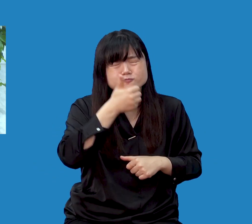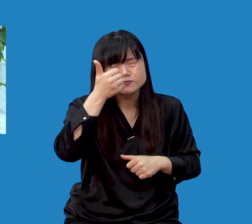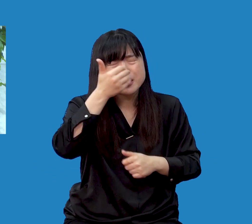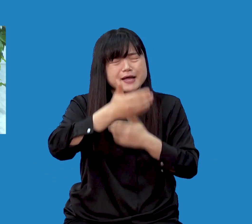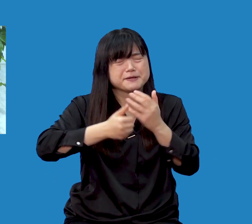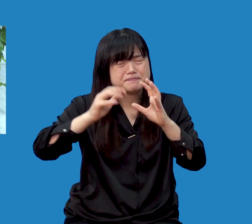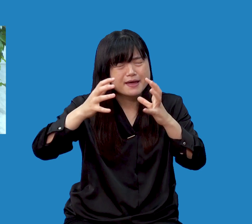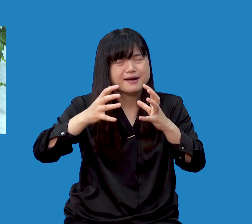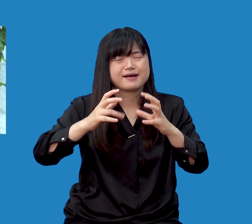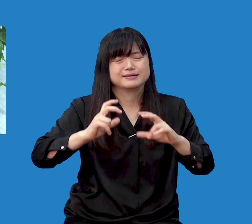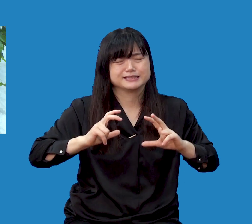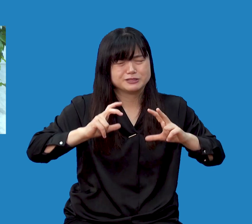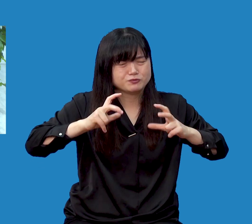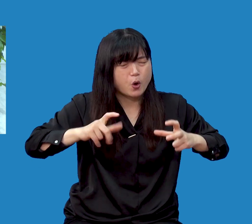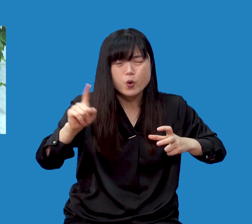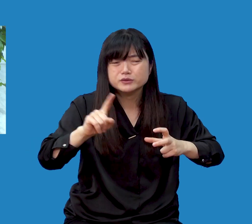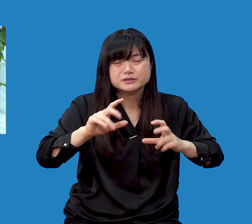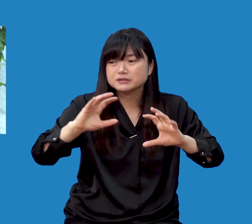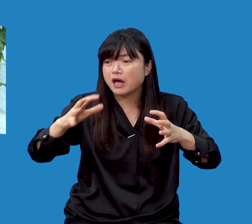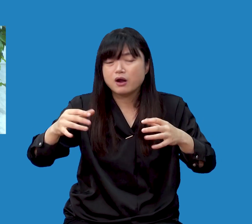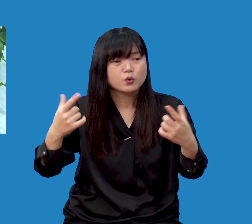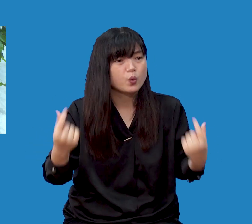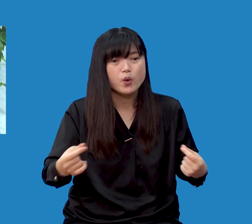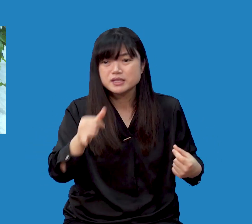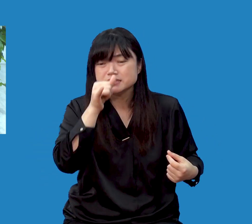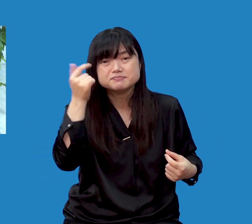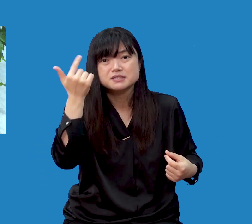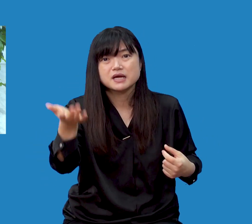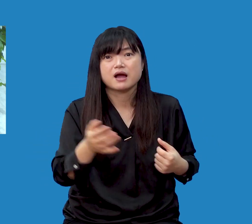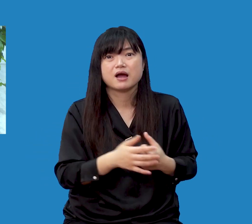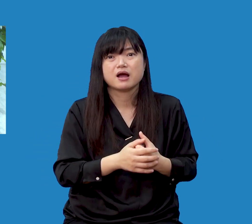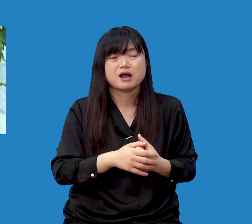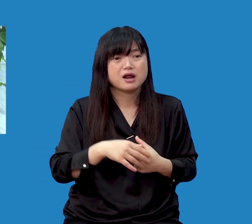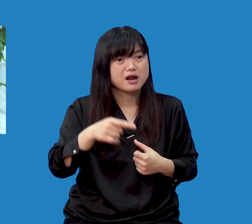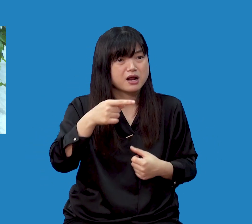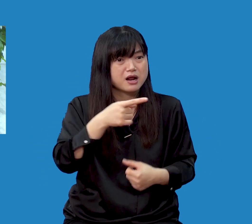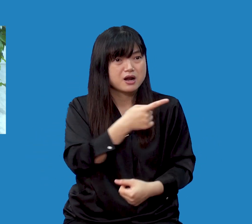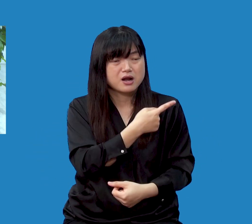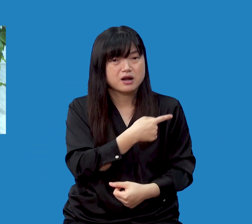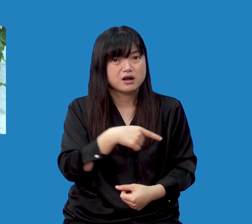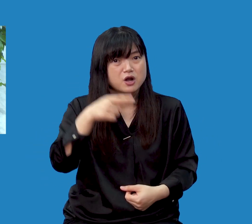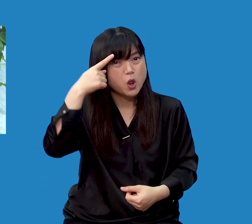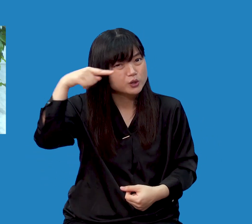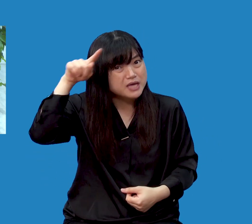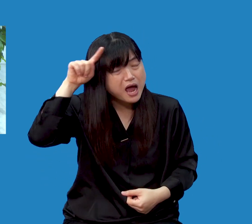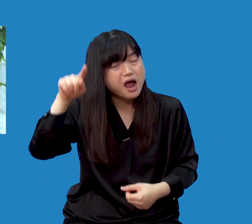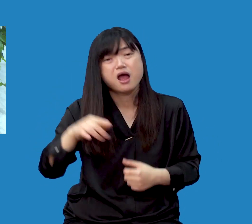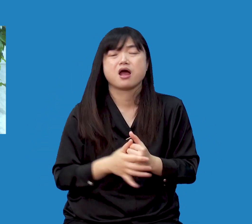나라가 지구촌의 어느 나라와 같은 나라입니까? 러시아입니까?